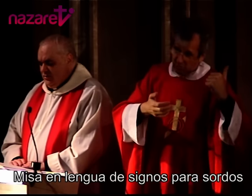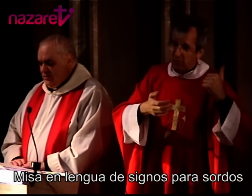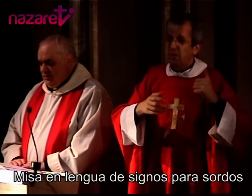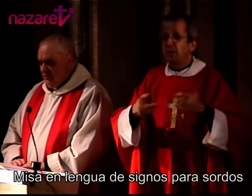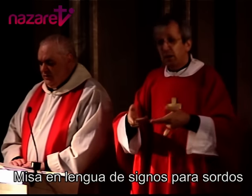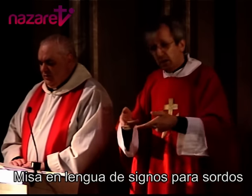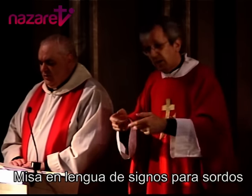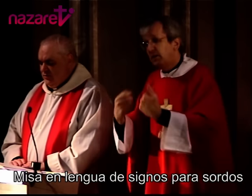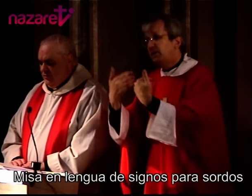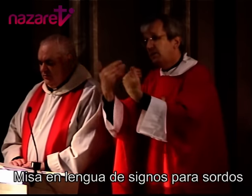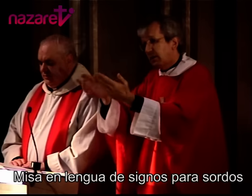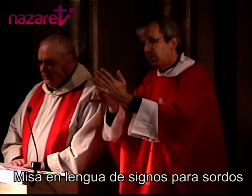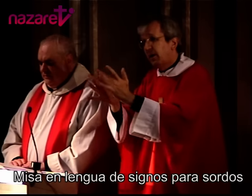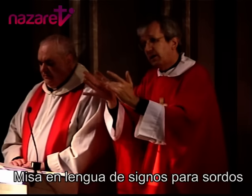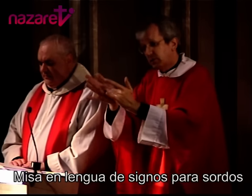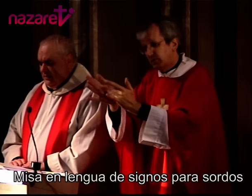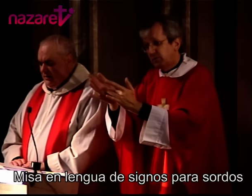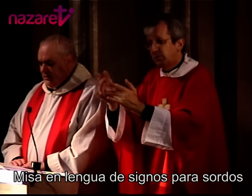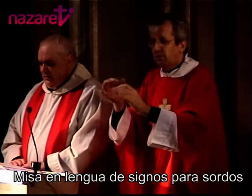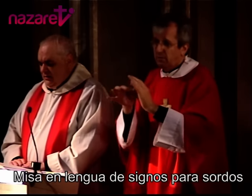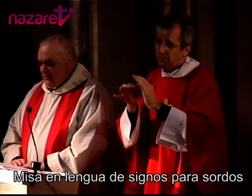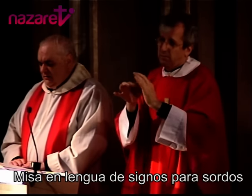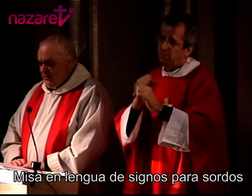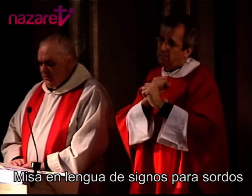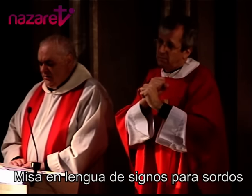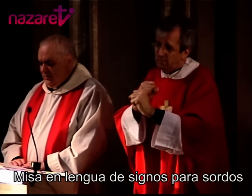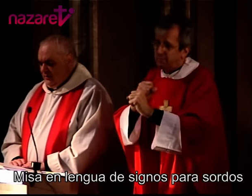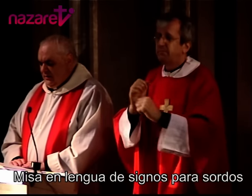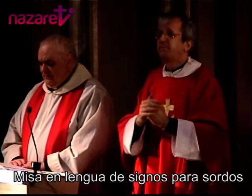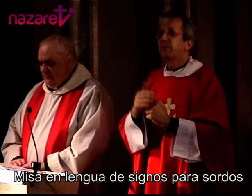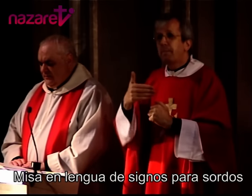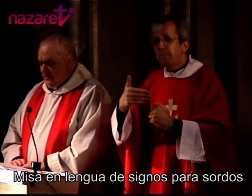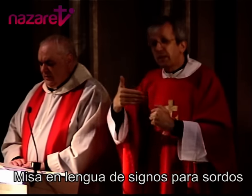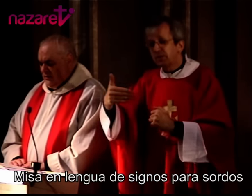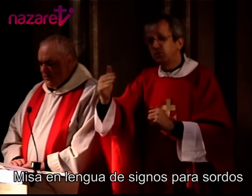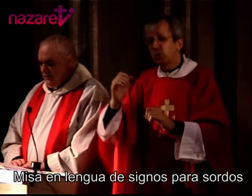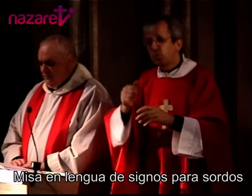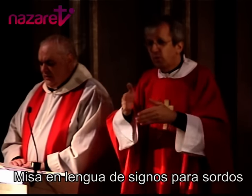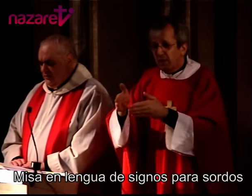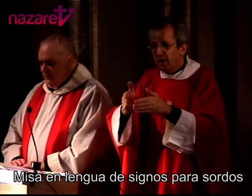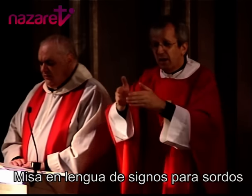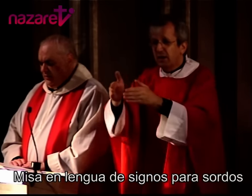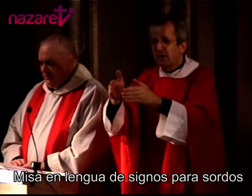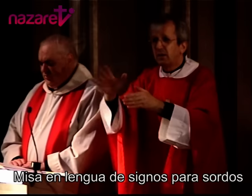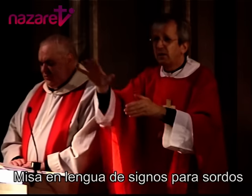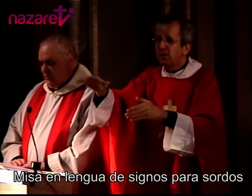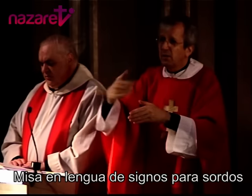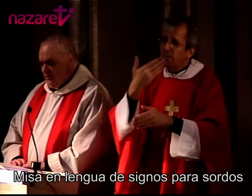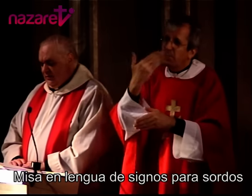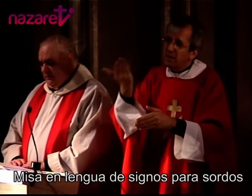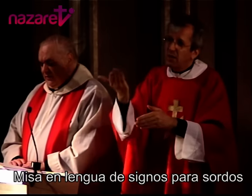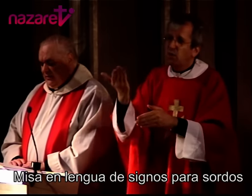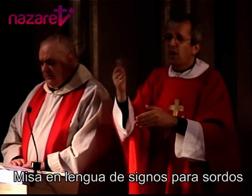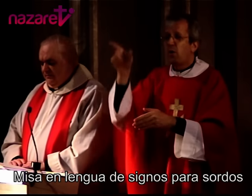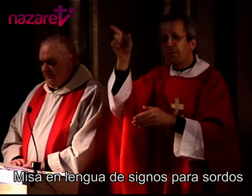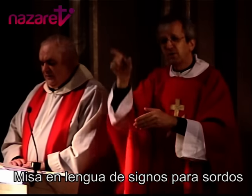Jesús se lo entregó a su voluntad. Mientras lo conducían, echaron mano de un cierto Simón